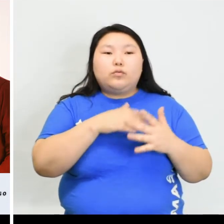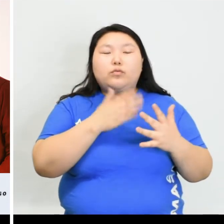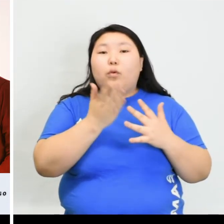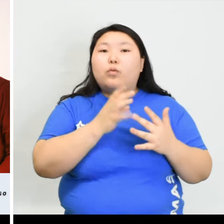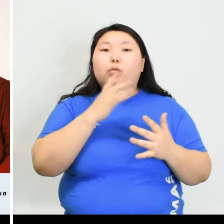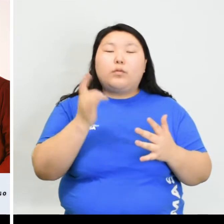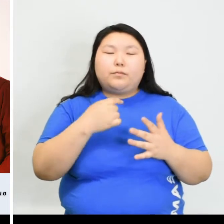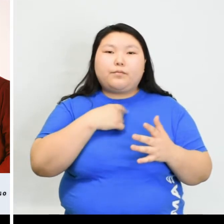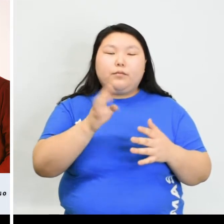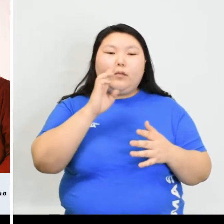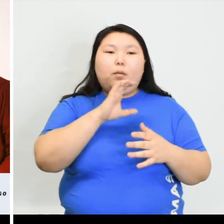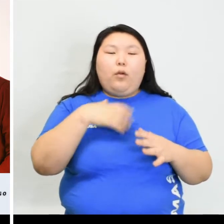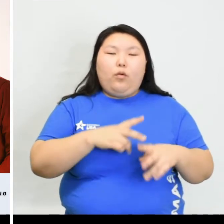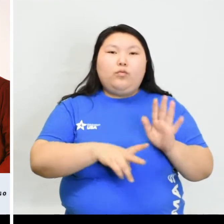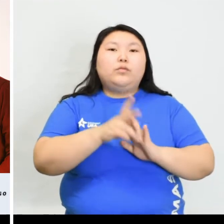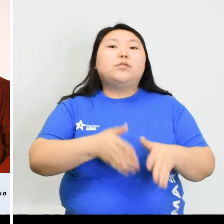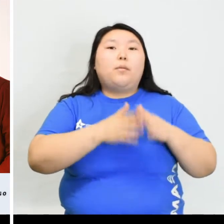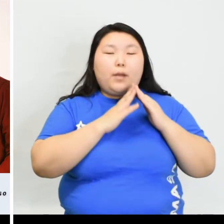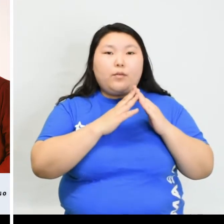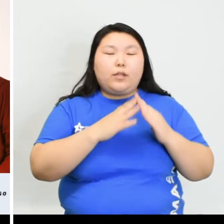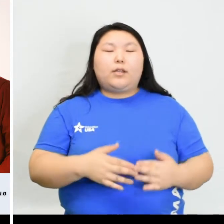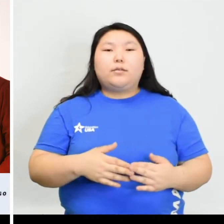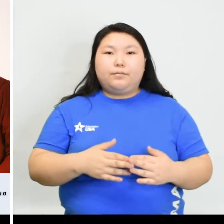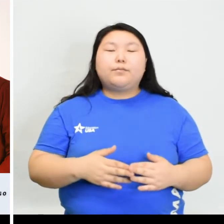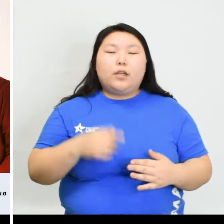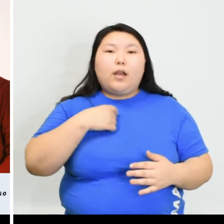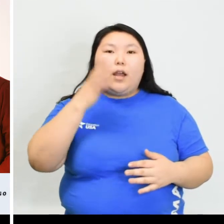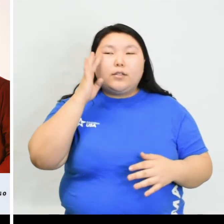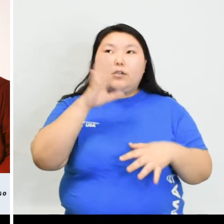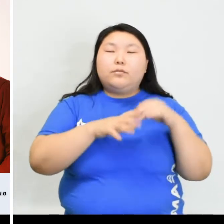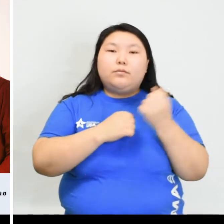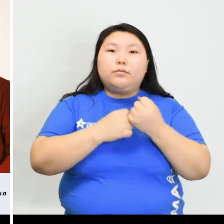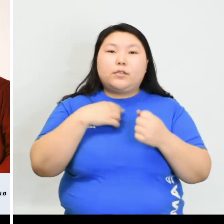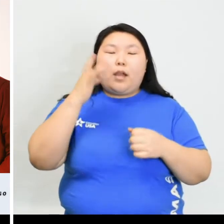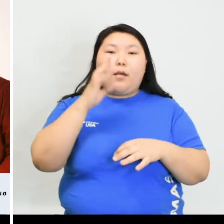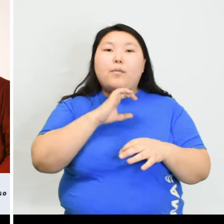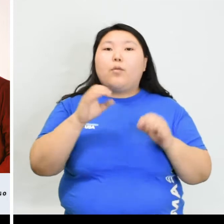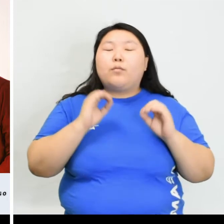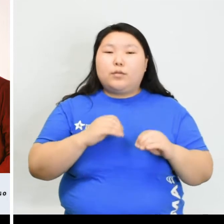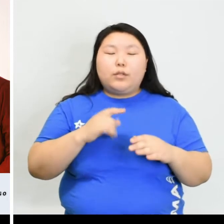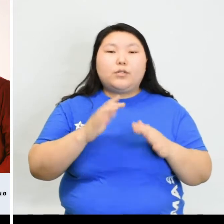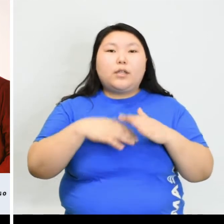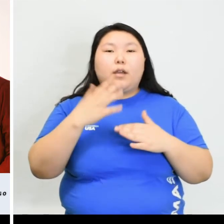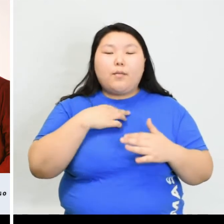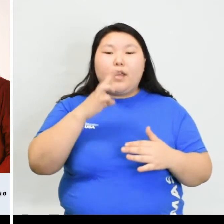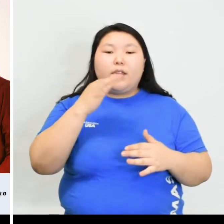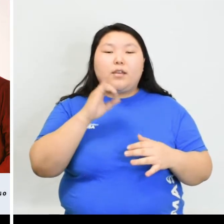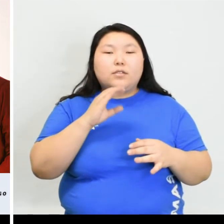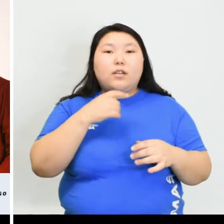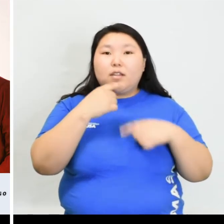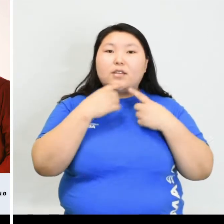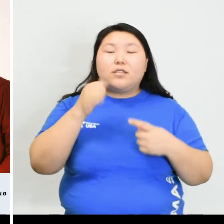яг компани үүсгэн байгуулал хатад өрөнгө оролтын компани болол за яста нөө тэзүм эзүү гэж ярьдаг шүү